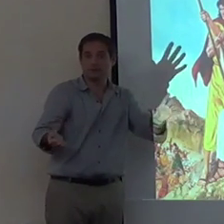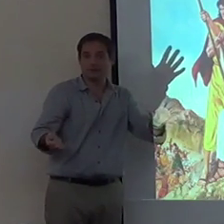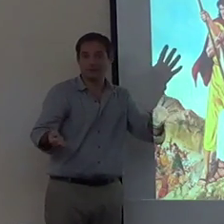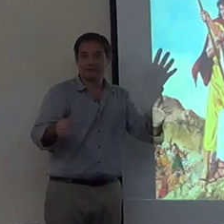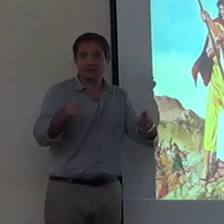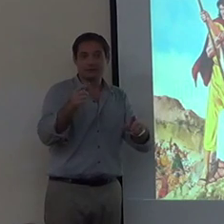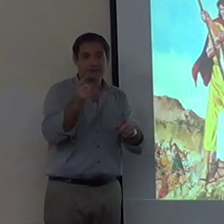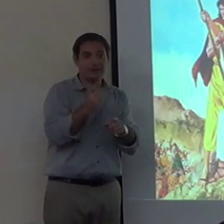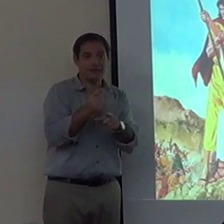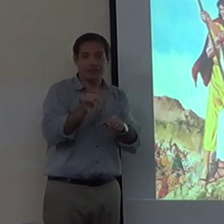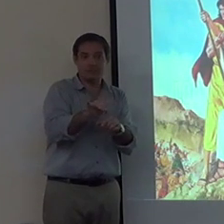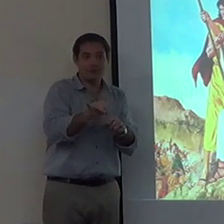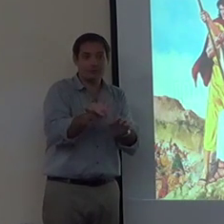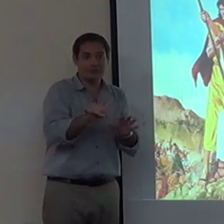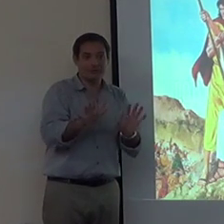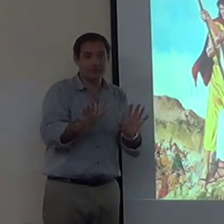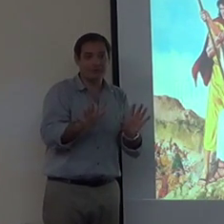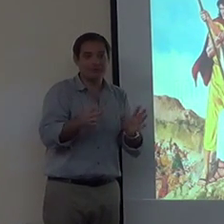o no?